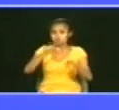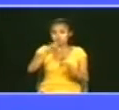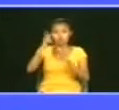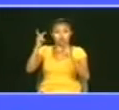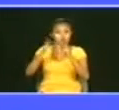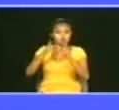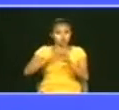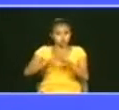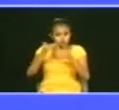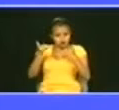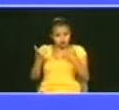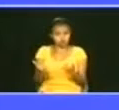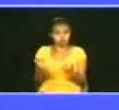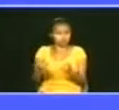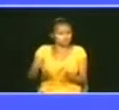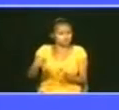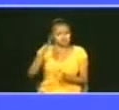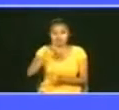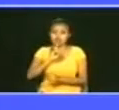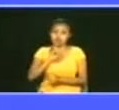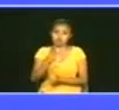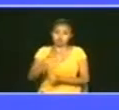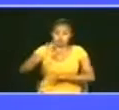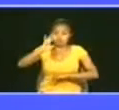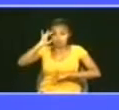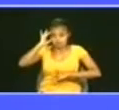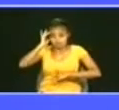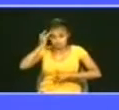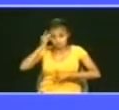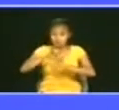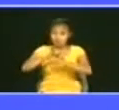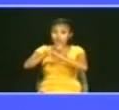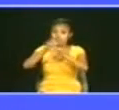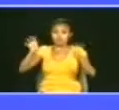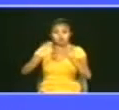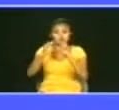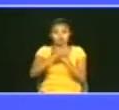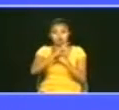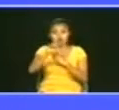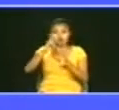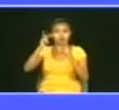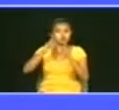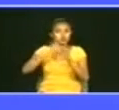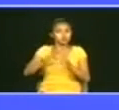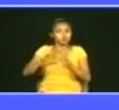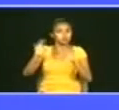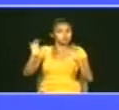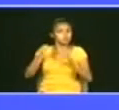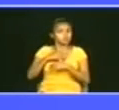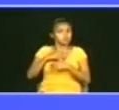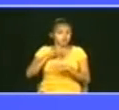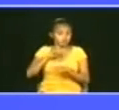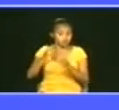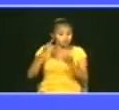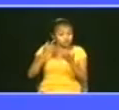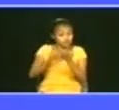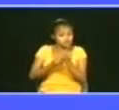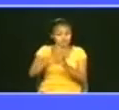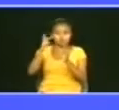ስርጭቱ በአንዳንድ ቦታዎች አሁንም ከፍተኛ ነው። በሽታው የስርጭት ሁኔታ አንዳንድ ቦታ ላይ አስፈሪ ነው